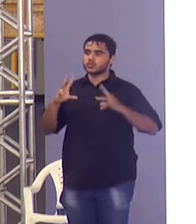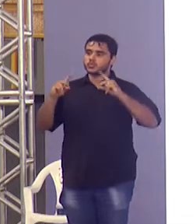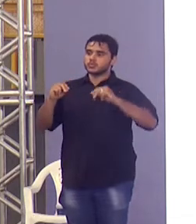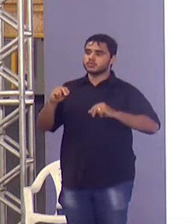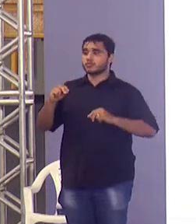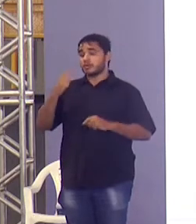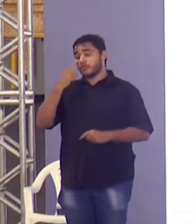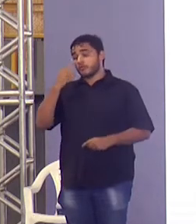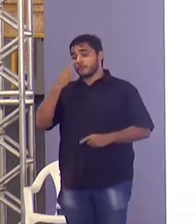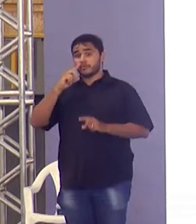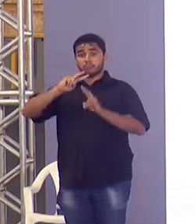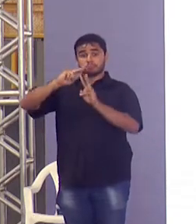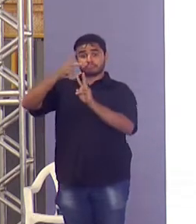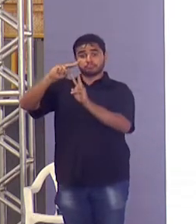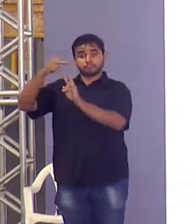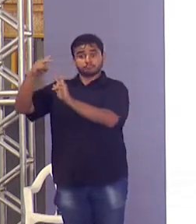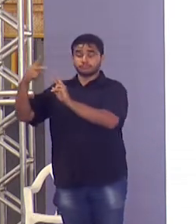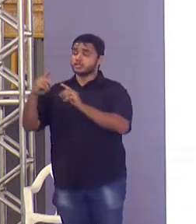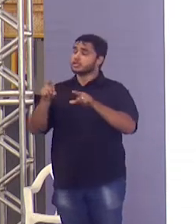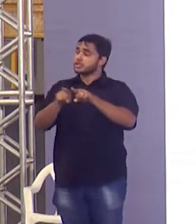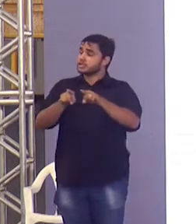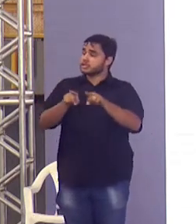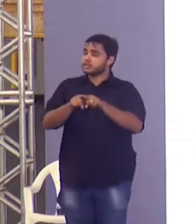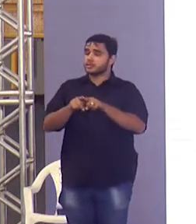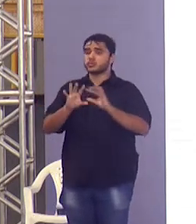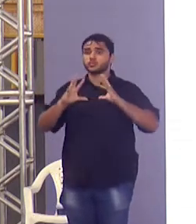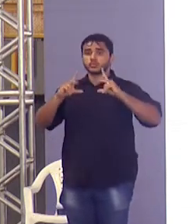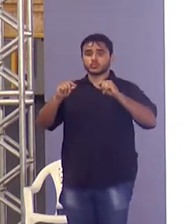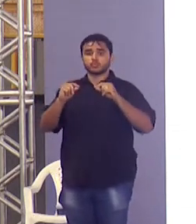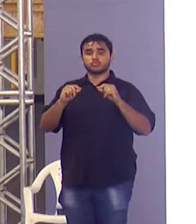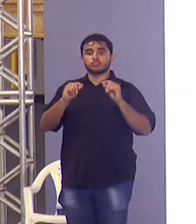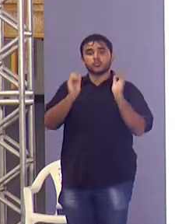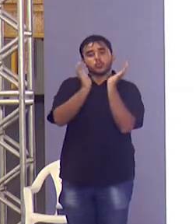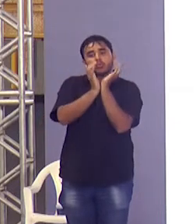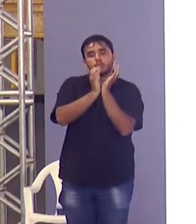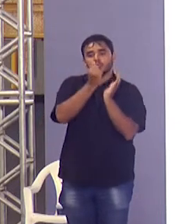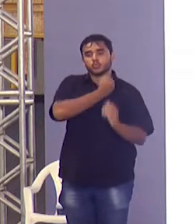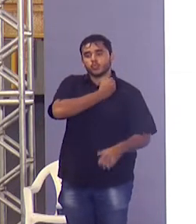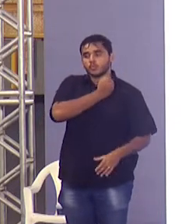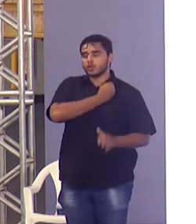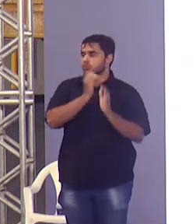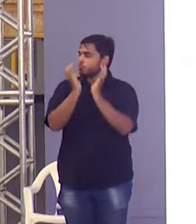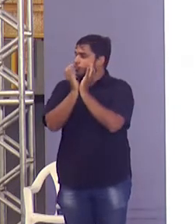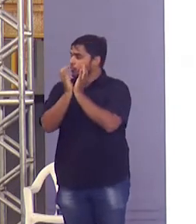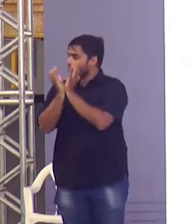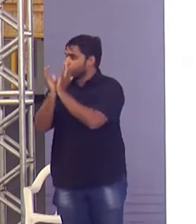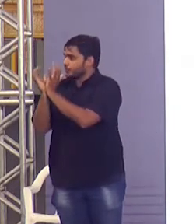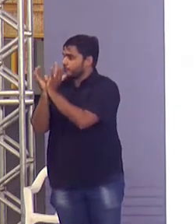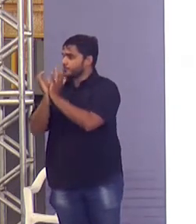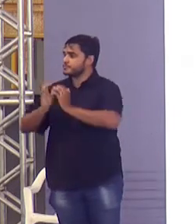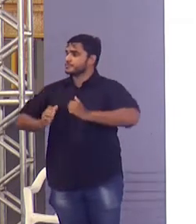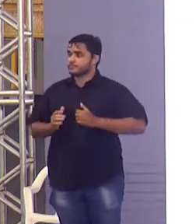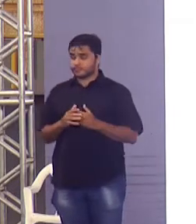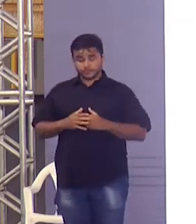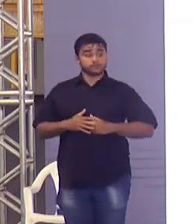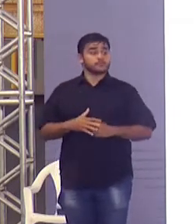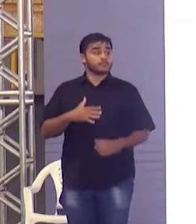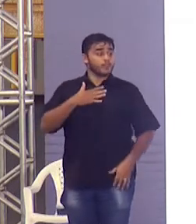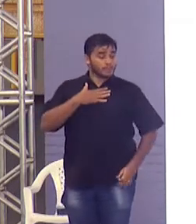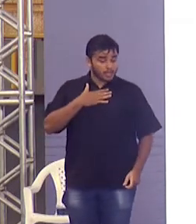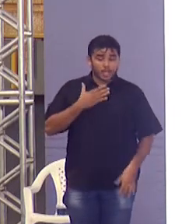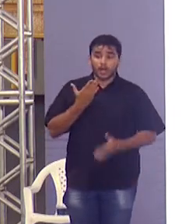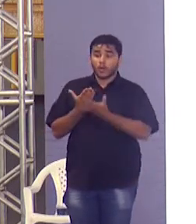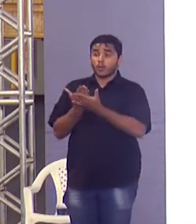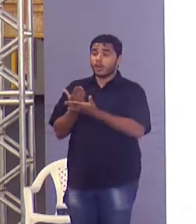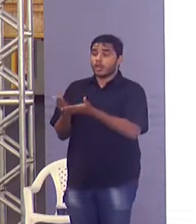potenciação e algumas propriedades interessantes sobre os conjuntos numéricos, tá legal? A minha aula, ela tá aí a partir